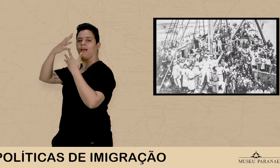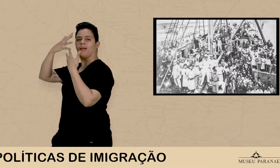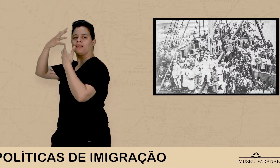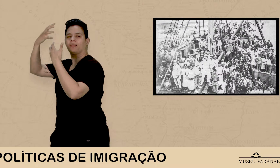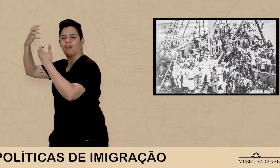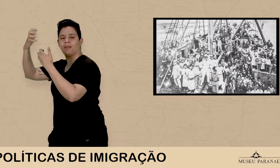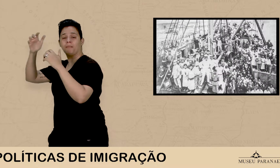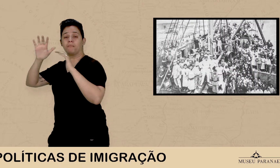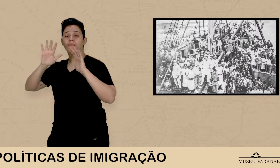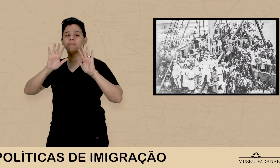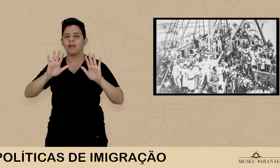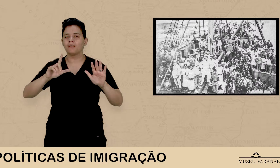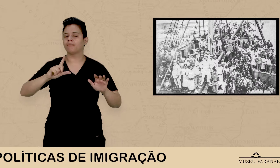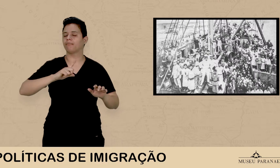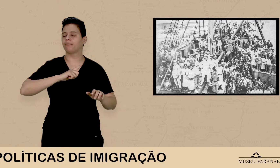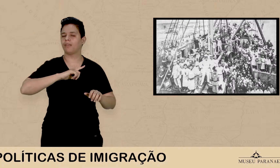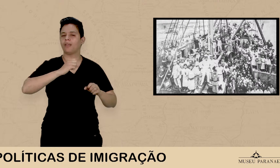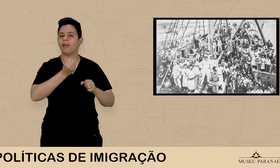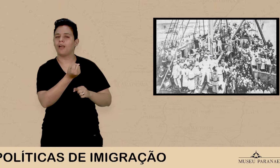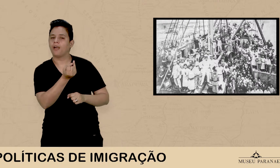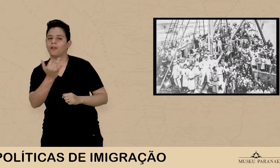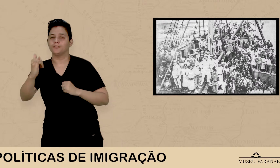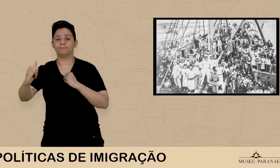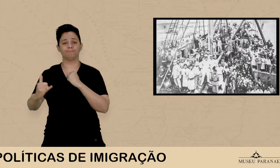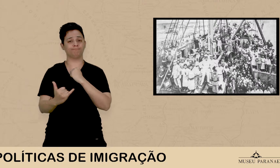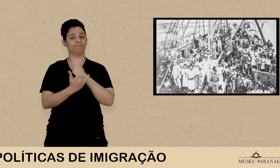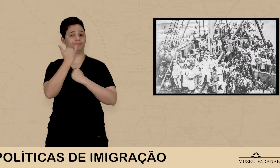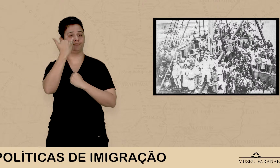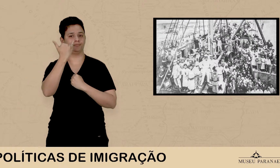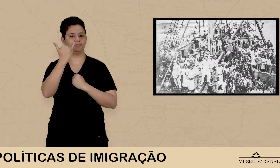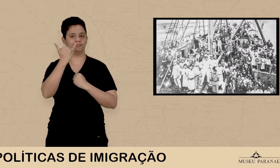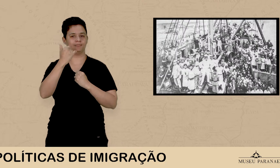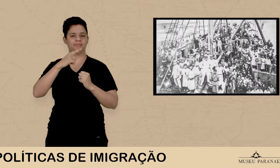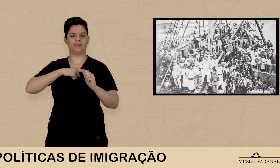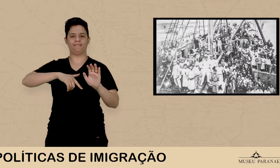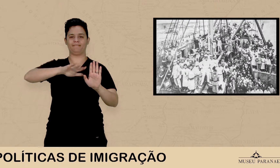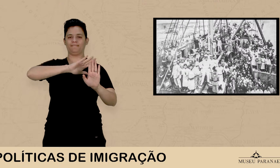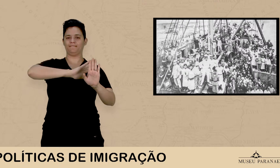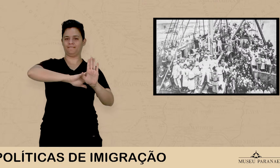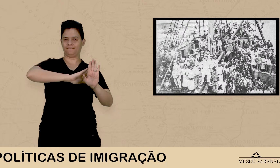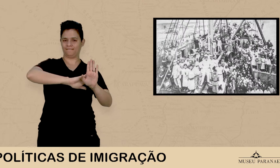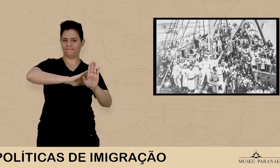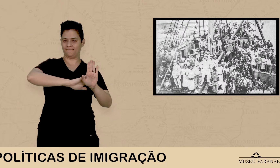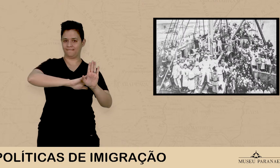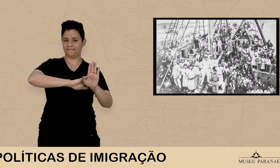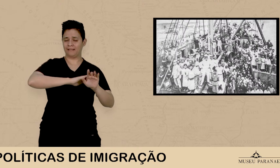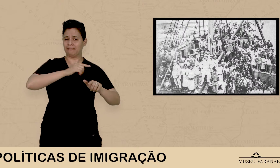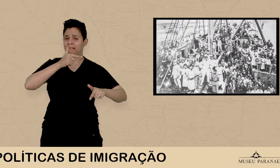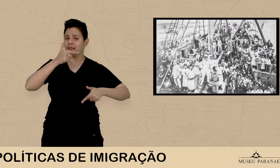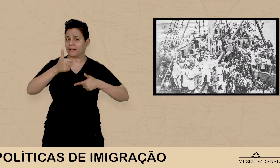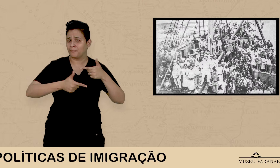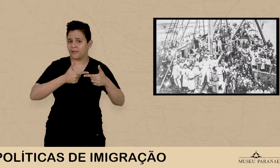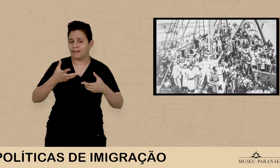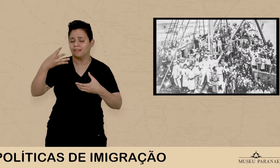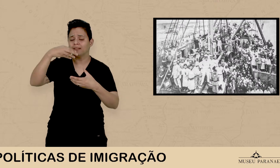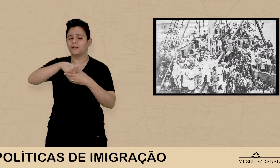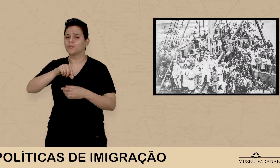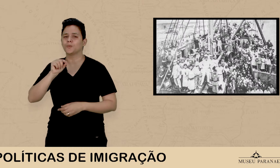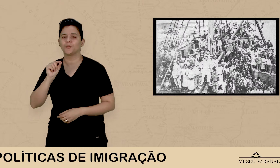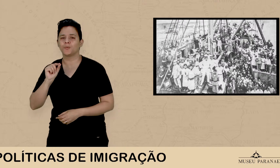em propagandas atraentes, porém muitas vezes enganosas, que ocultavam